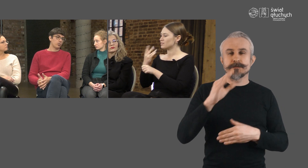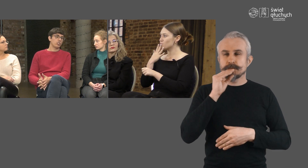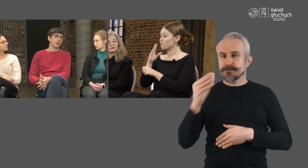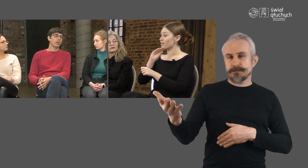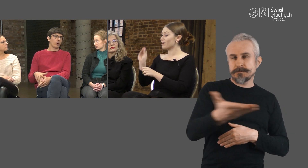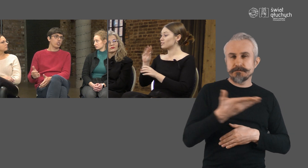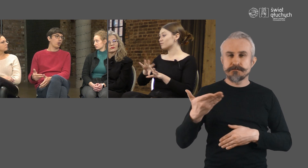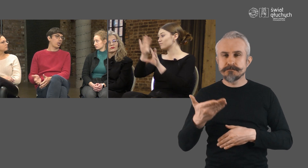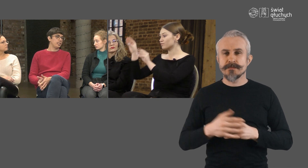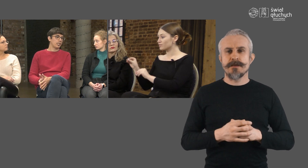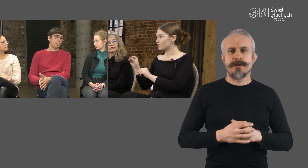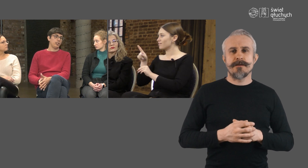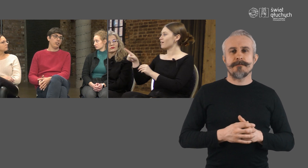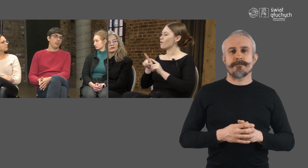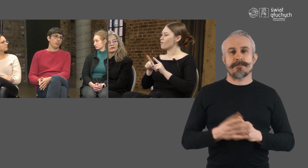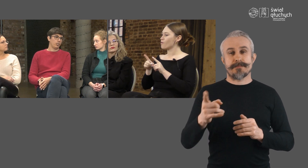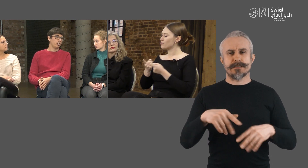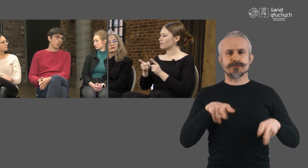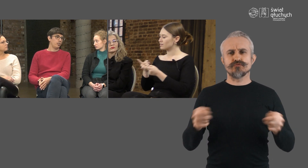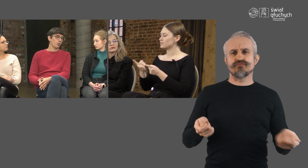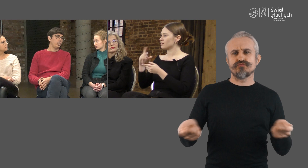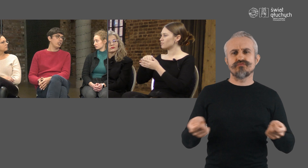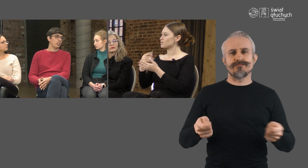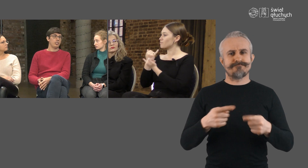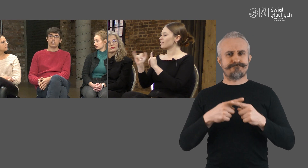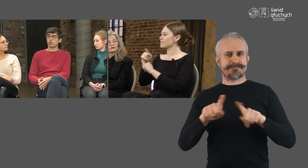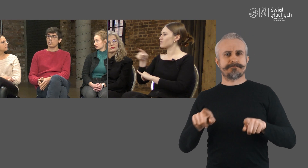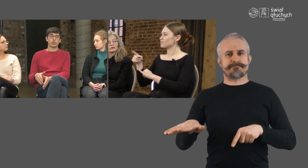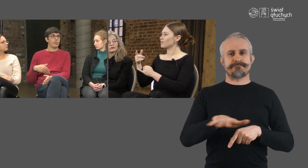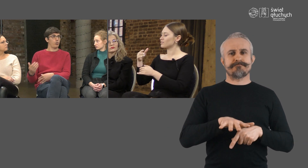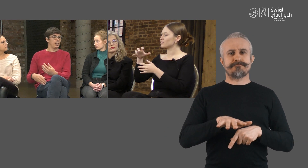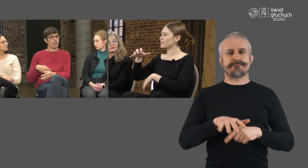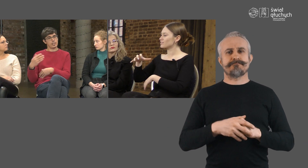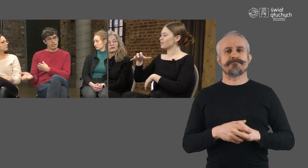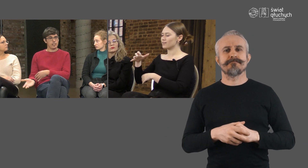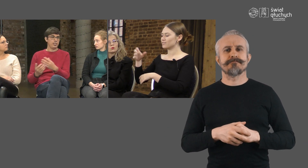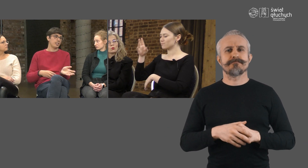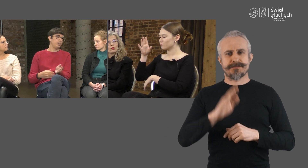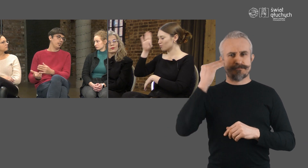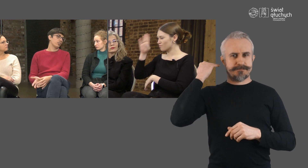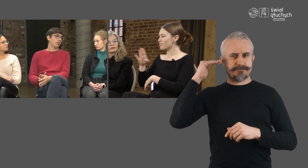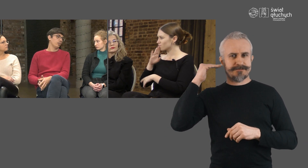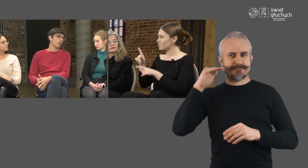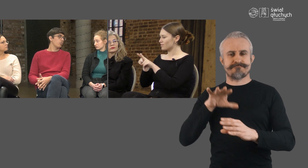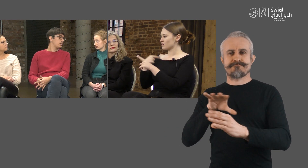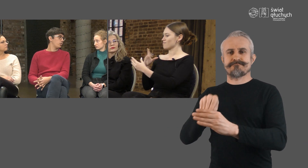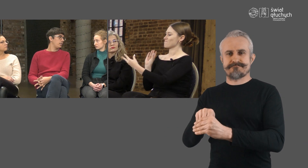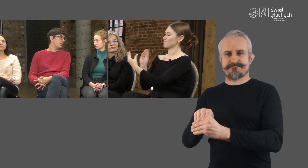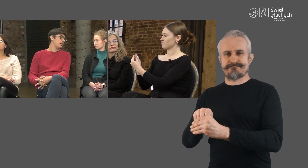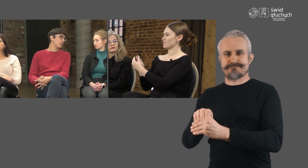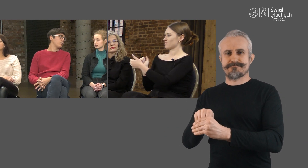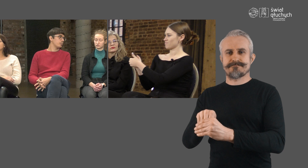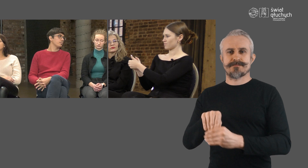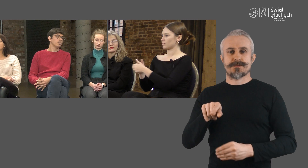mnie wysłać do różnej organizacji, gdzie są inne dzieci niedosłyszące, żeby miało integrację i z nimi. Także tak rodzice